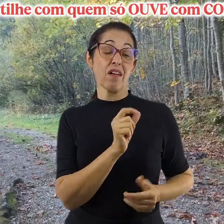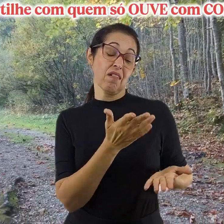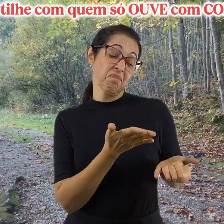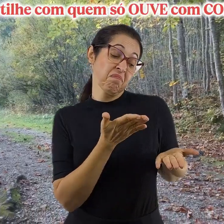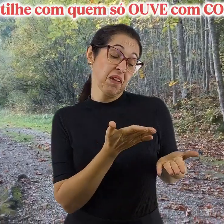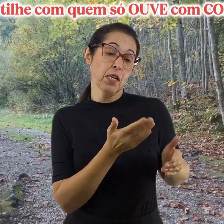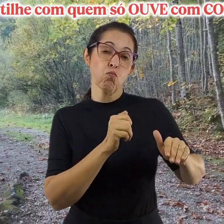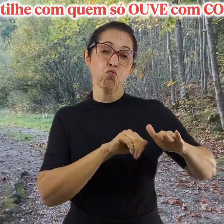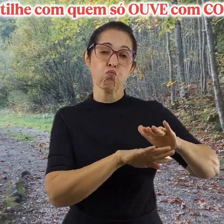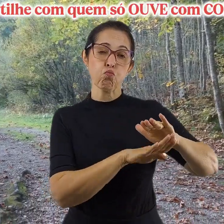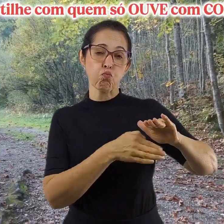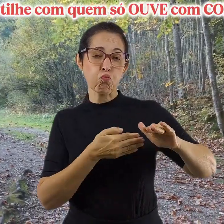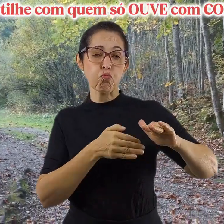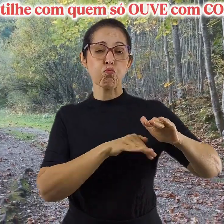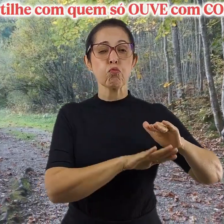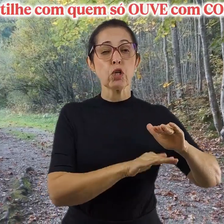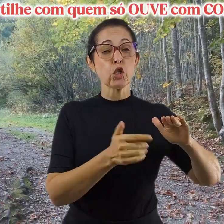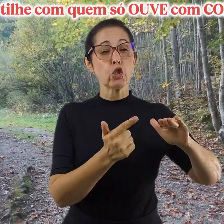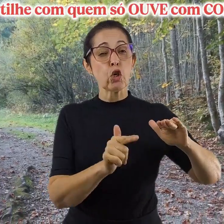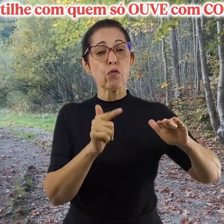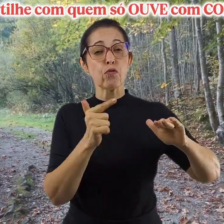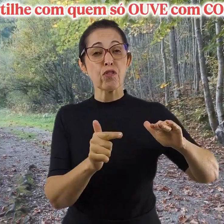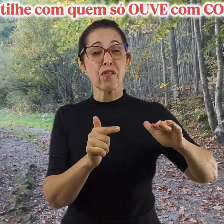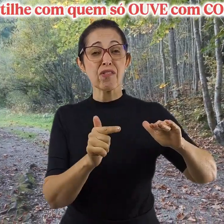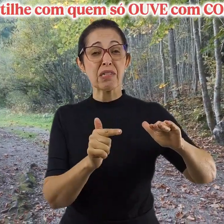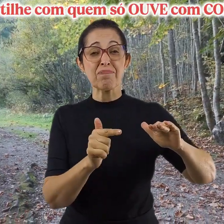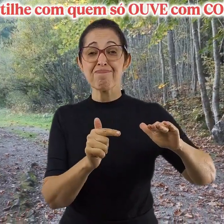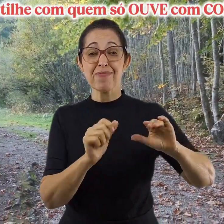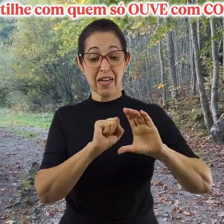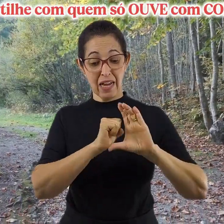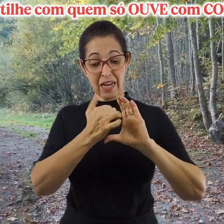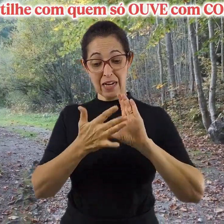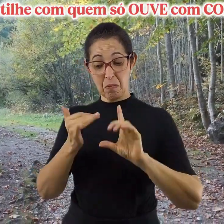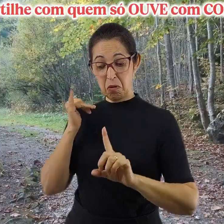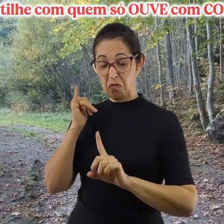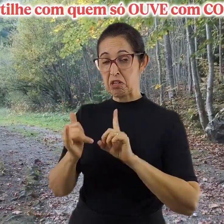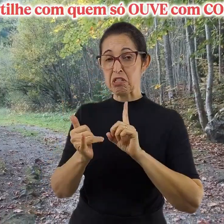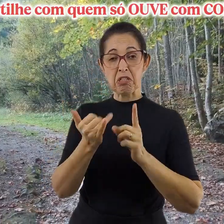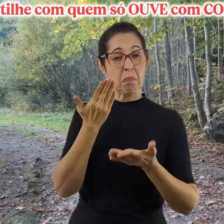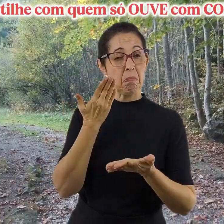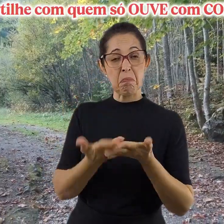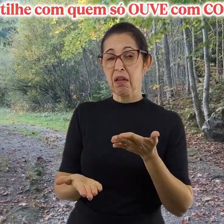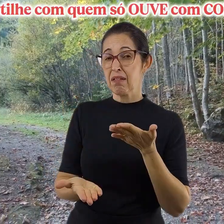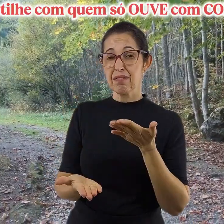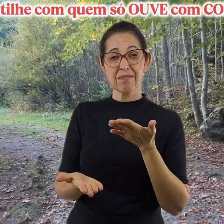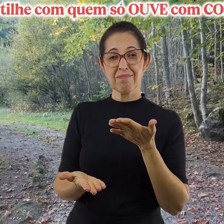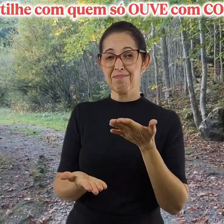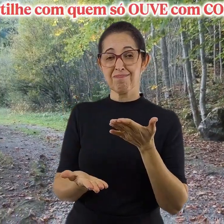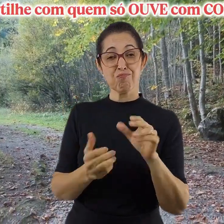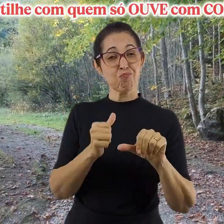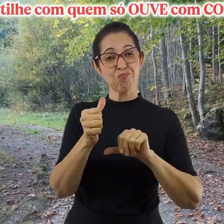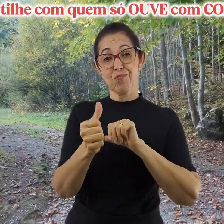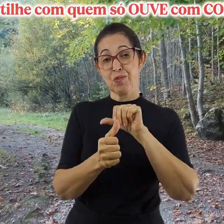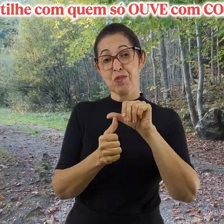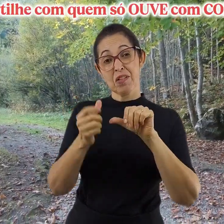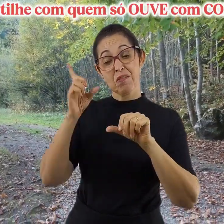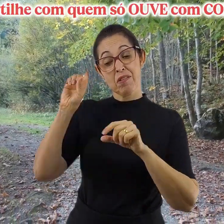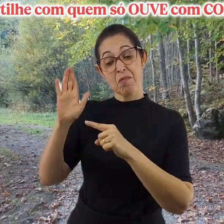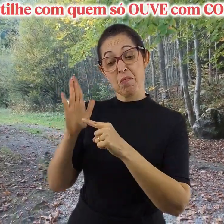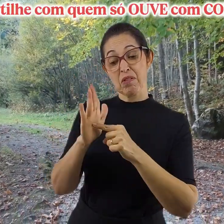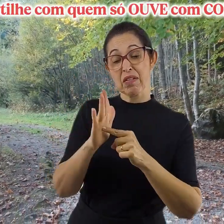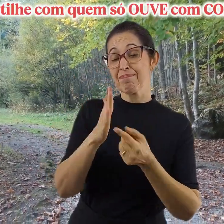apenas um ritual, eles perderam o aspecto profético, o aspecto espiritual, aquilo que Deus queria